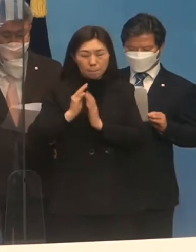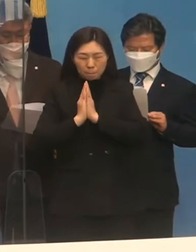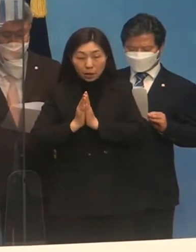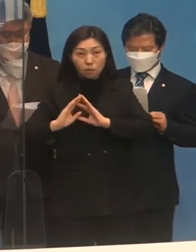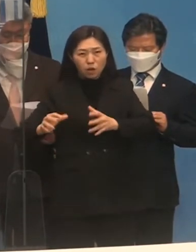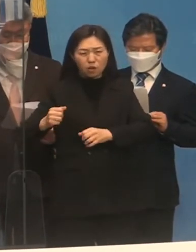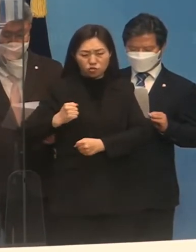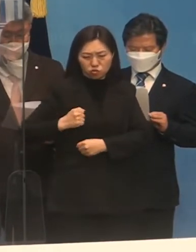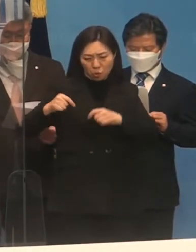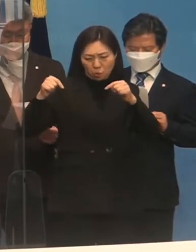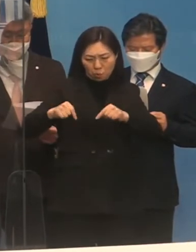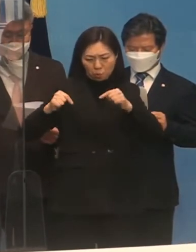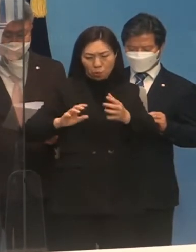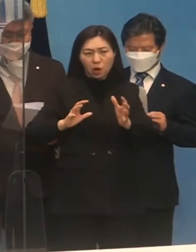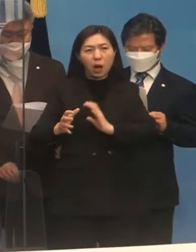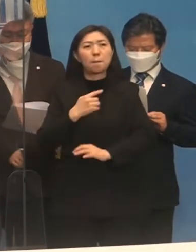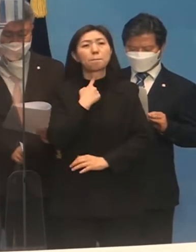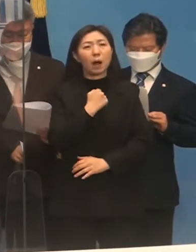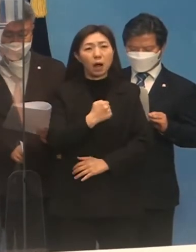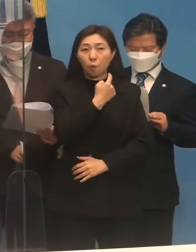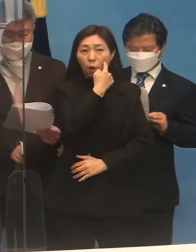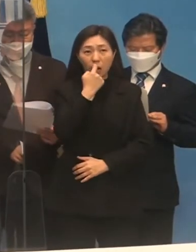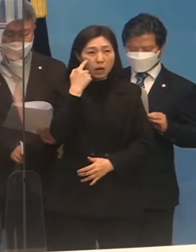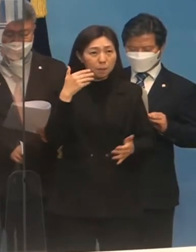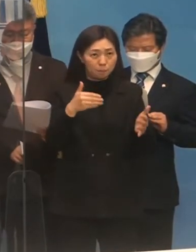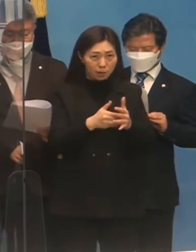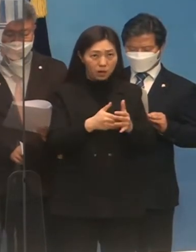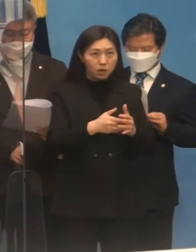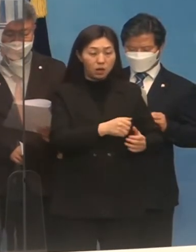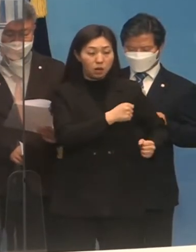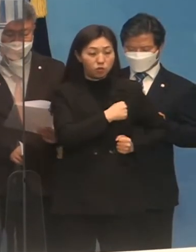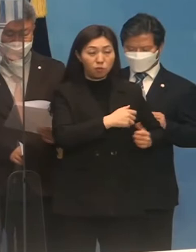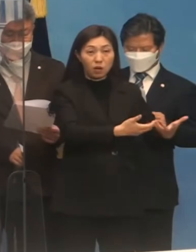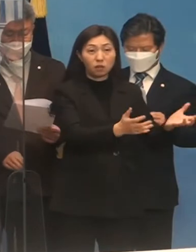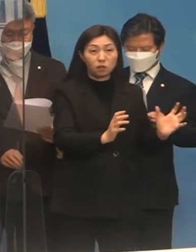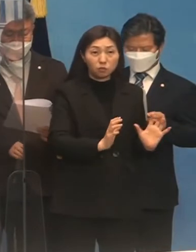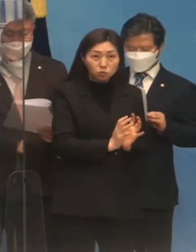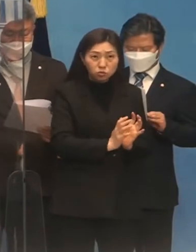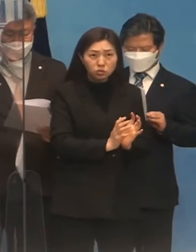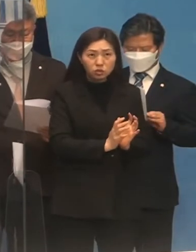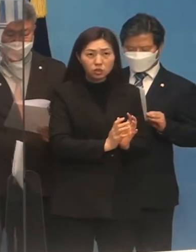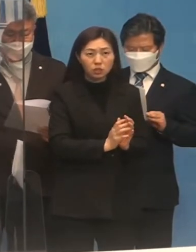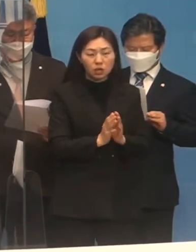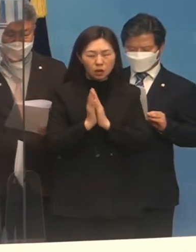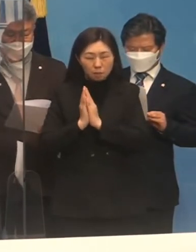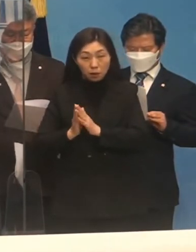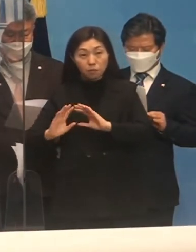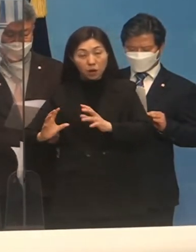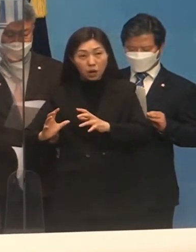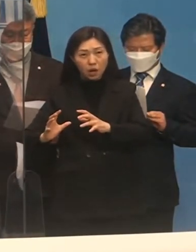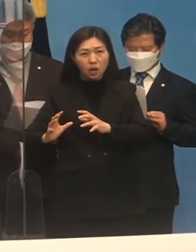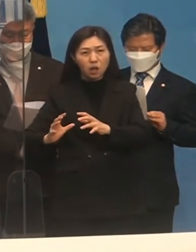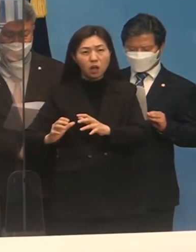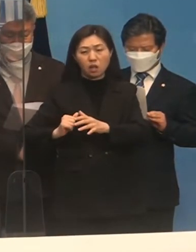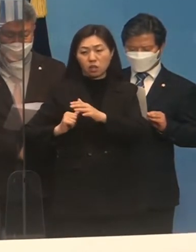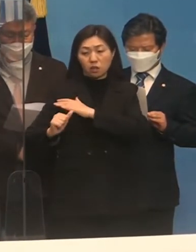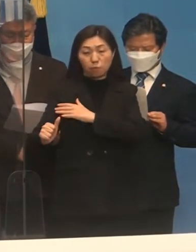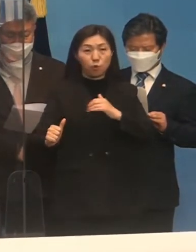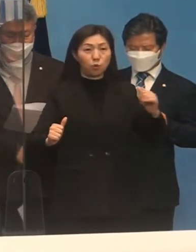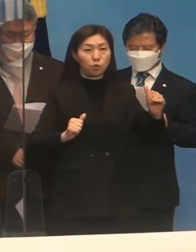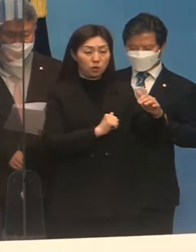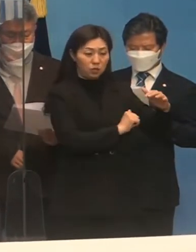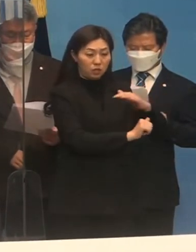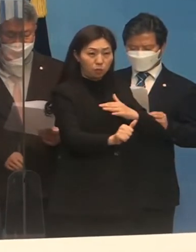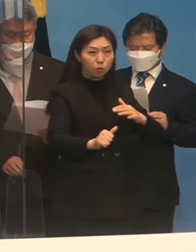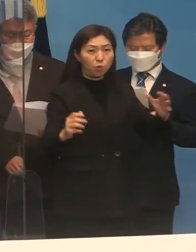밝혀졌습니다. 또 국방부는 미얀마 군부가 국가를 대표하여 참여하는 한 아세안 장관급